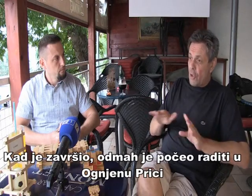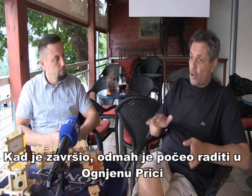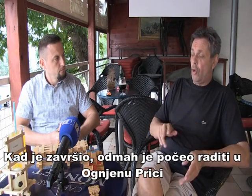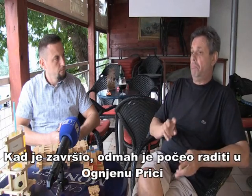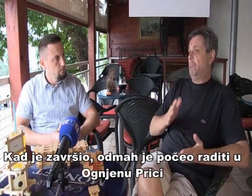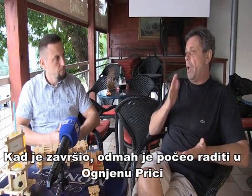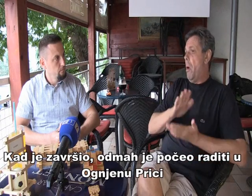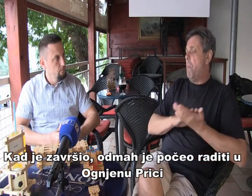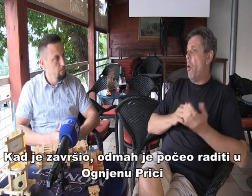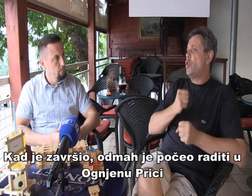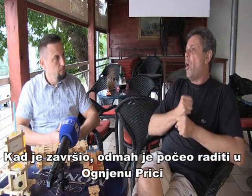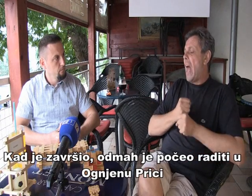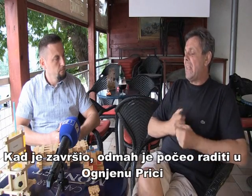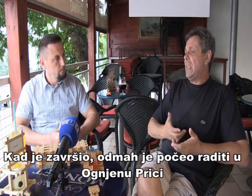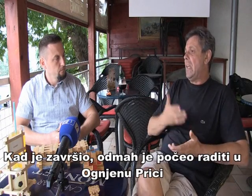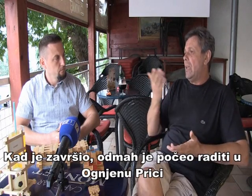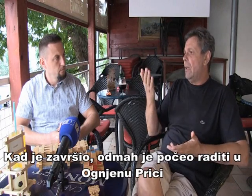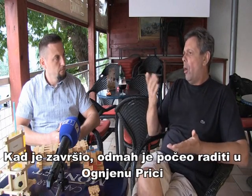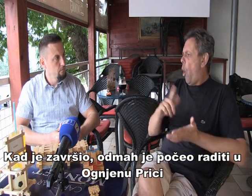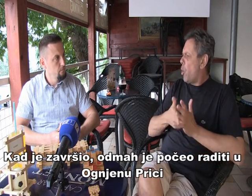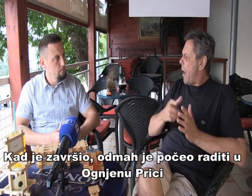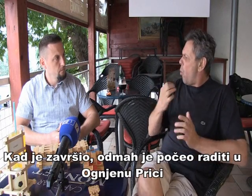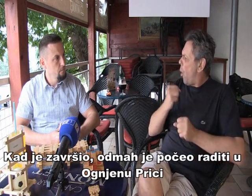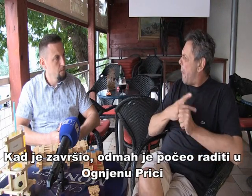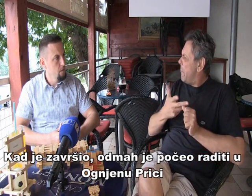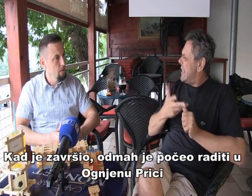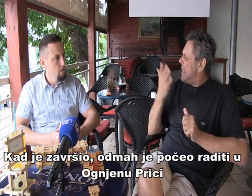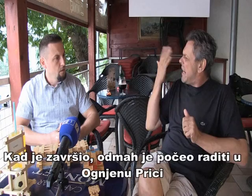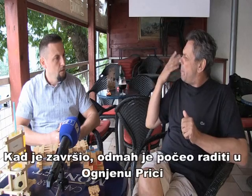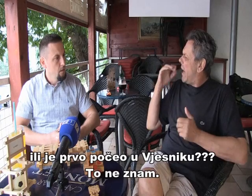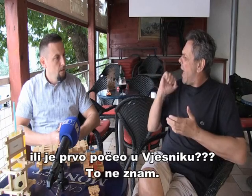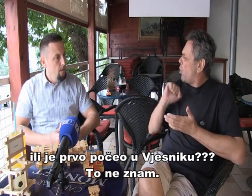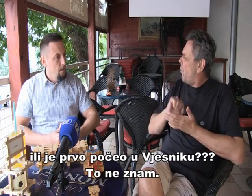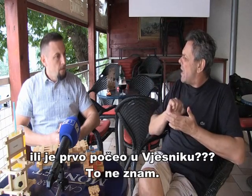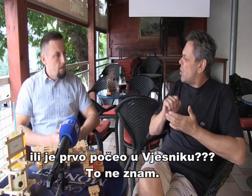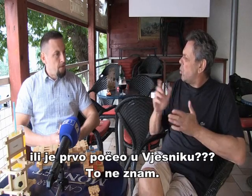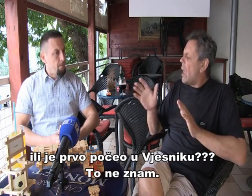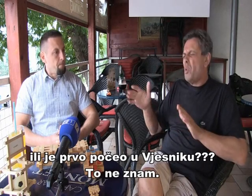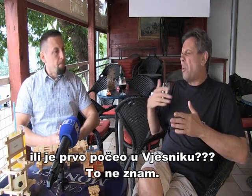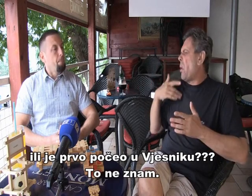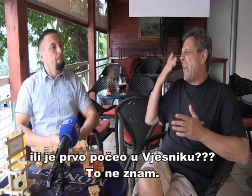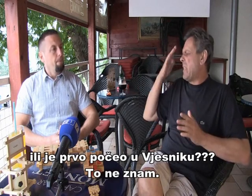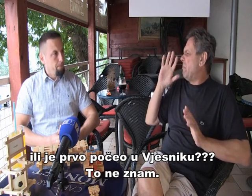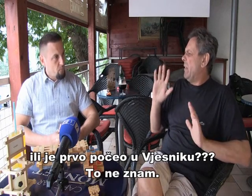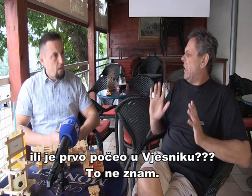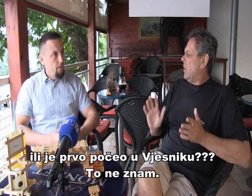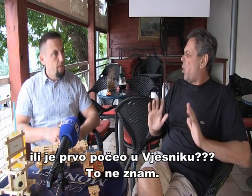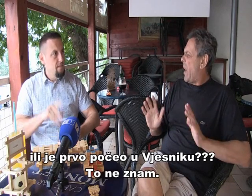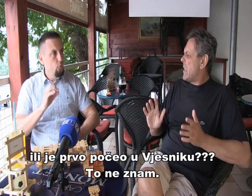završio, počeo je raditi odmah u Olimprici ili je prije radio u Vjesniku? Dobro, to ne znam. Da, to ne znam, to